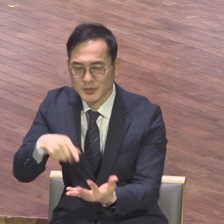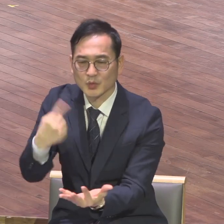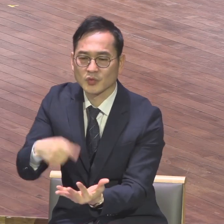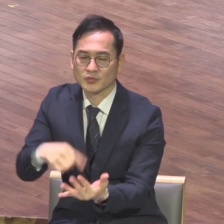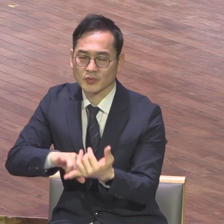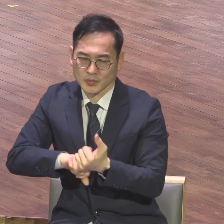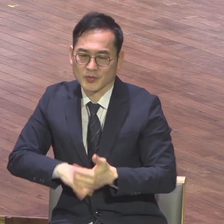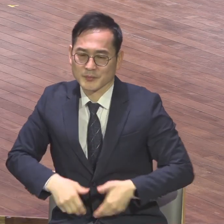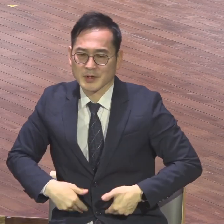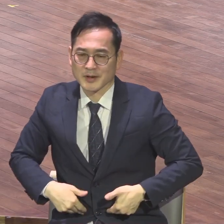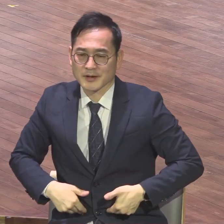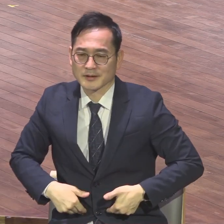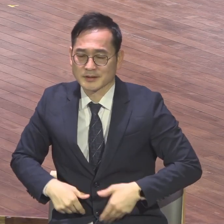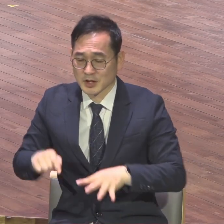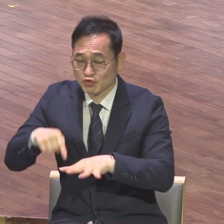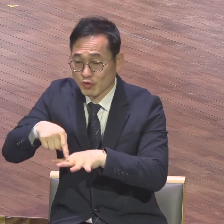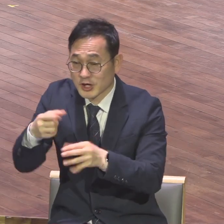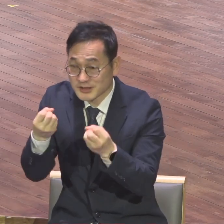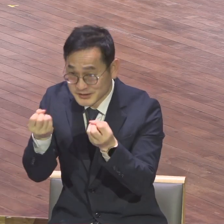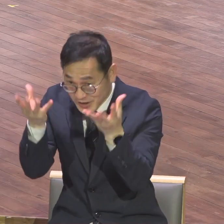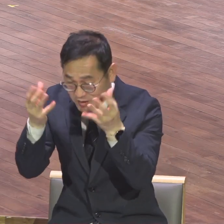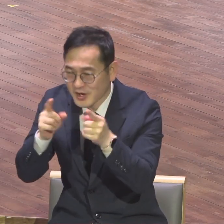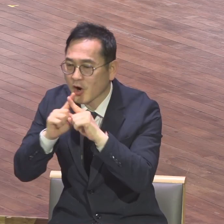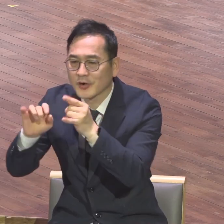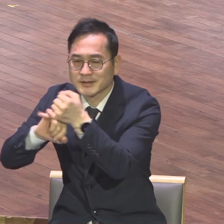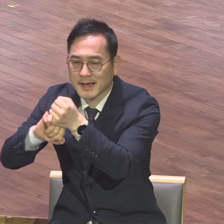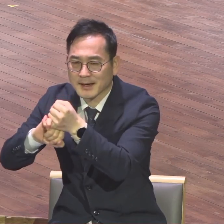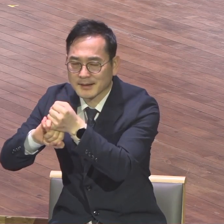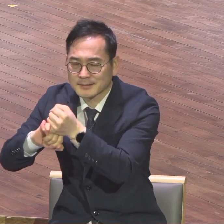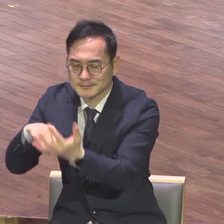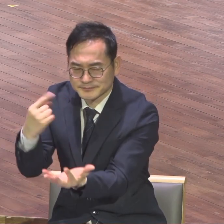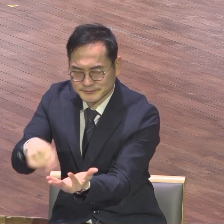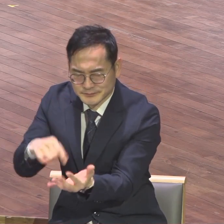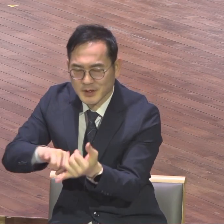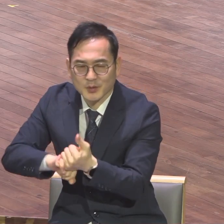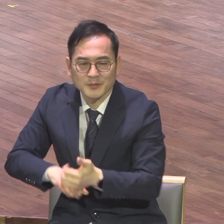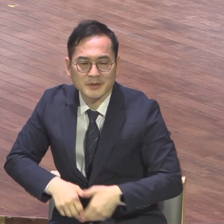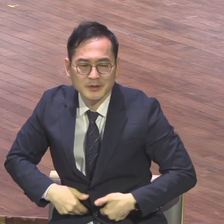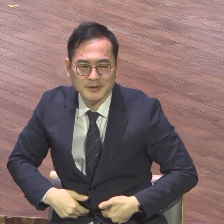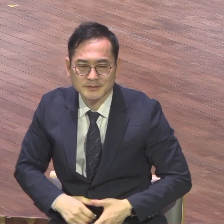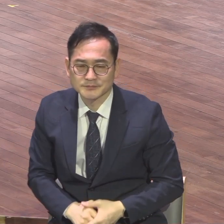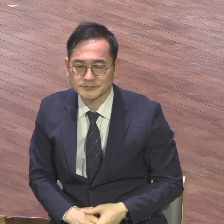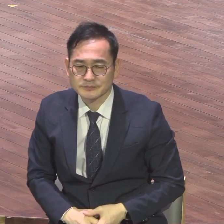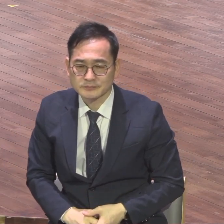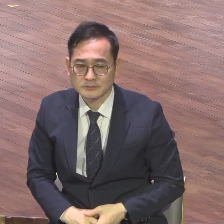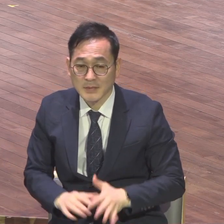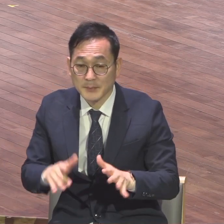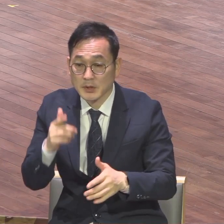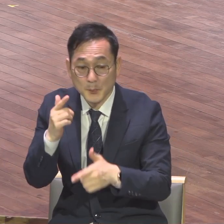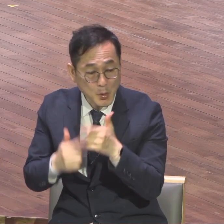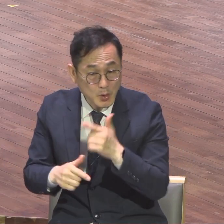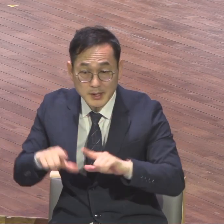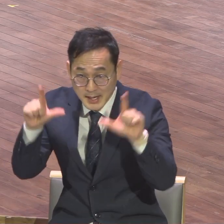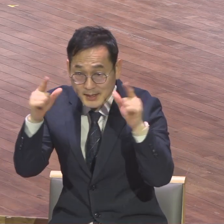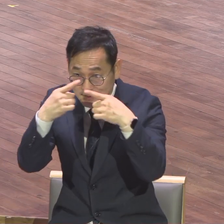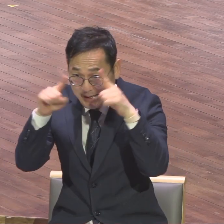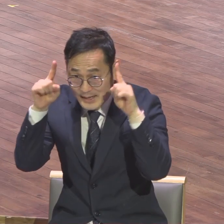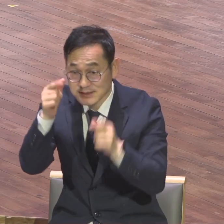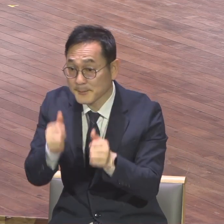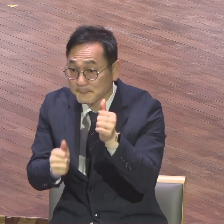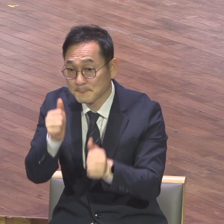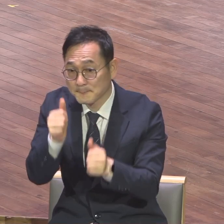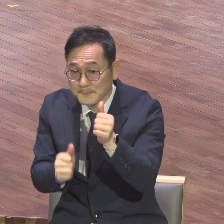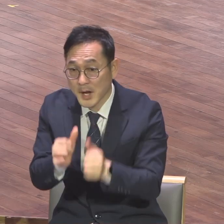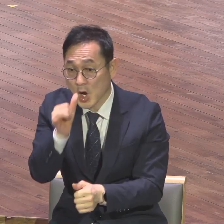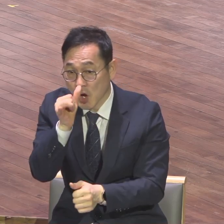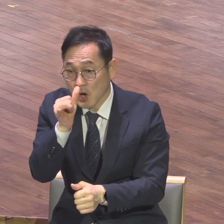언약을 확실하게 심어줘야 돼. 특별히 이번 주 목요일에 우리 대학 수학 능력